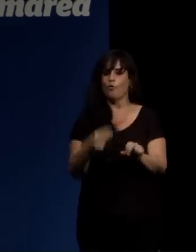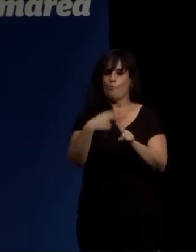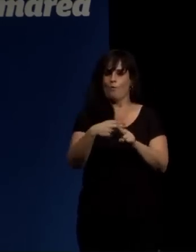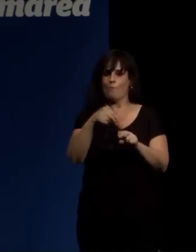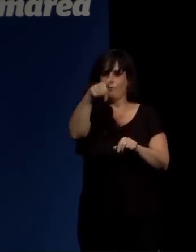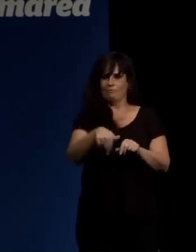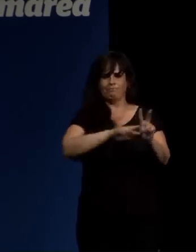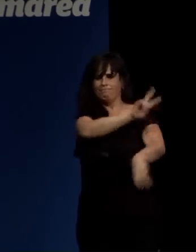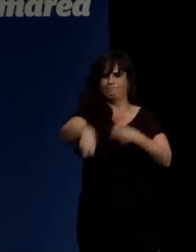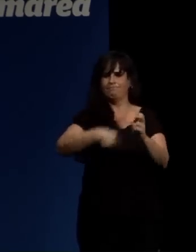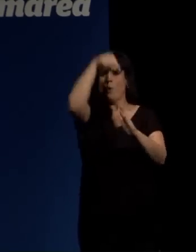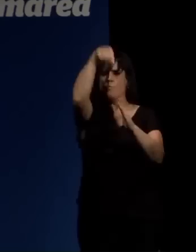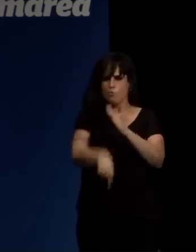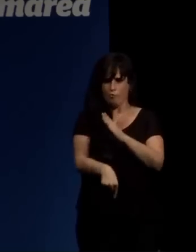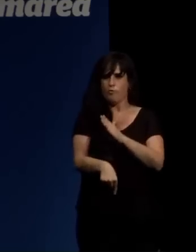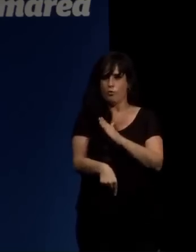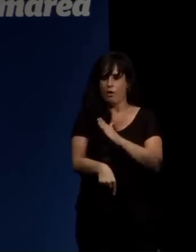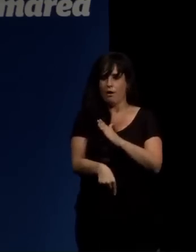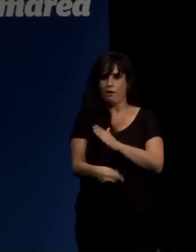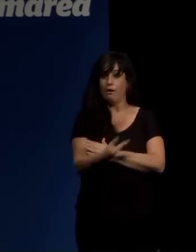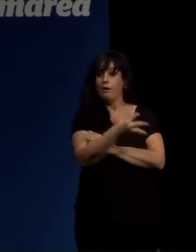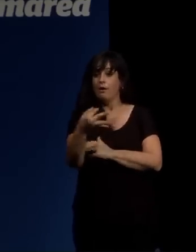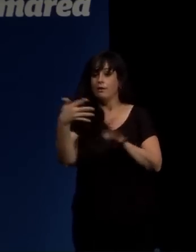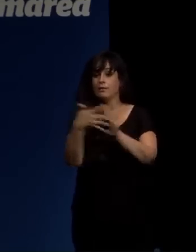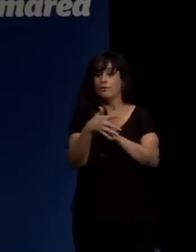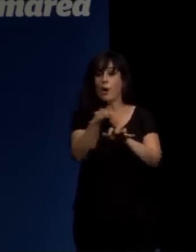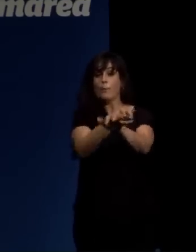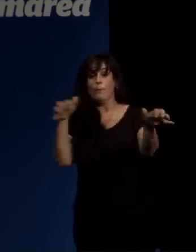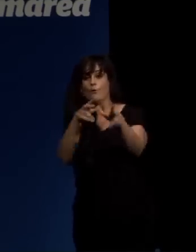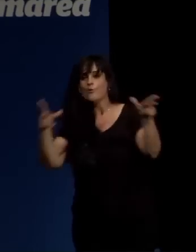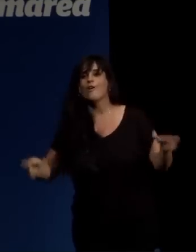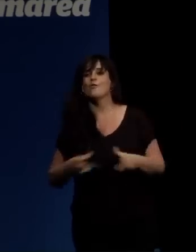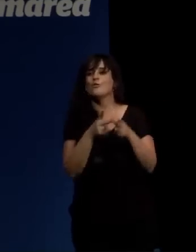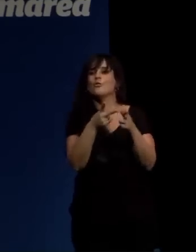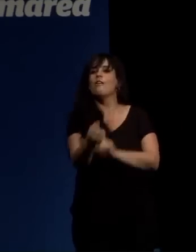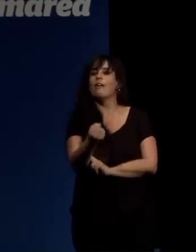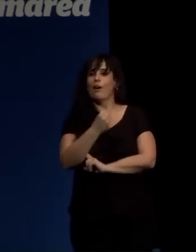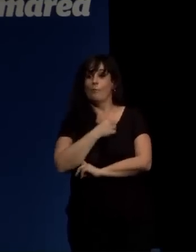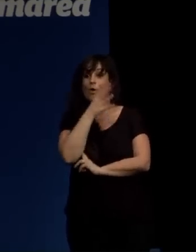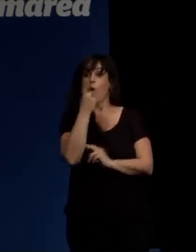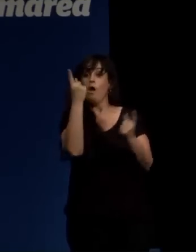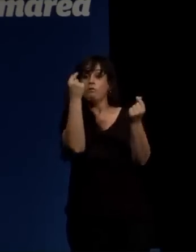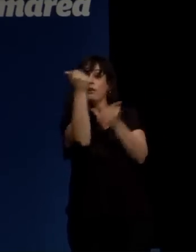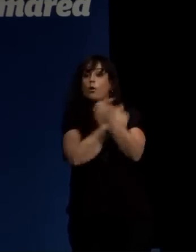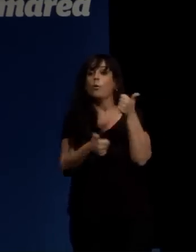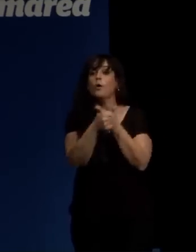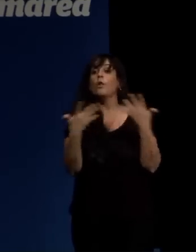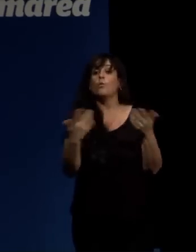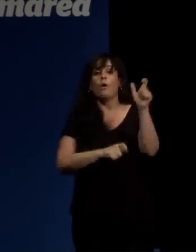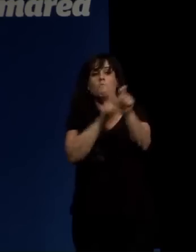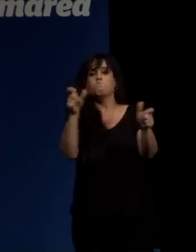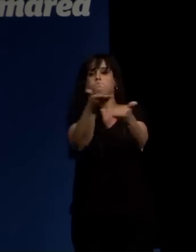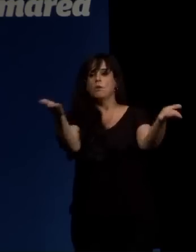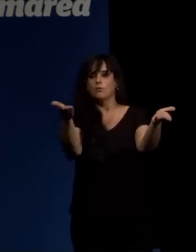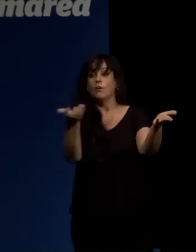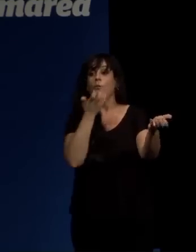política, democráticamente e, ademais, a prol da maioría social. Os cartos que haxa irán primeiro aquilo que son prioridades cidadáns. E se